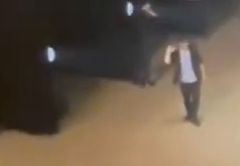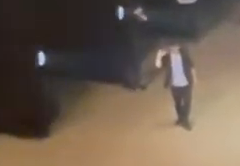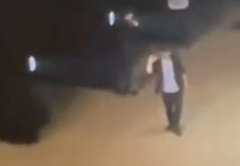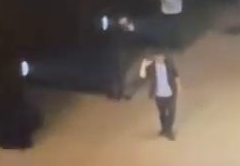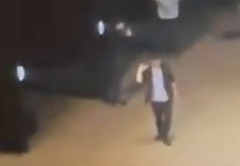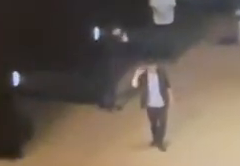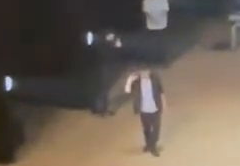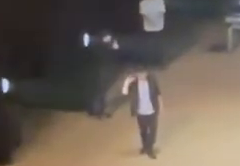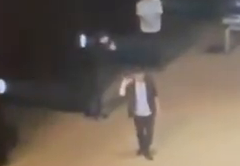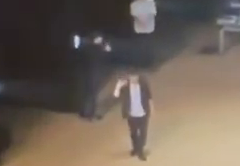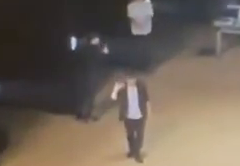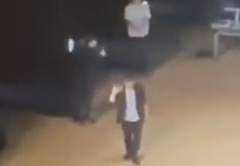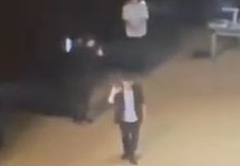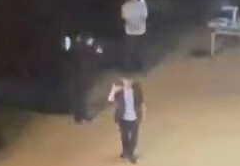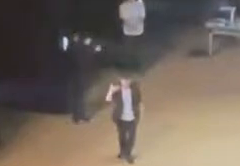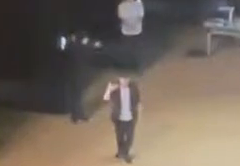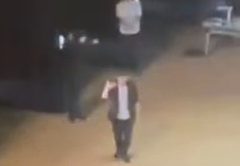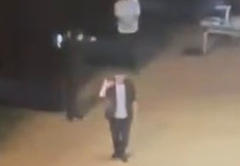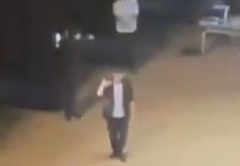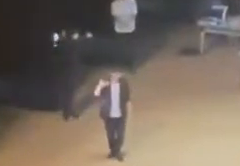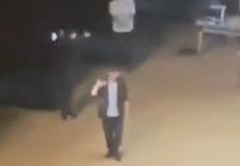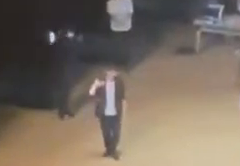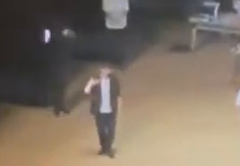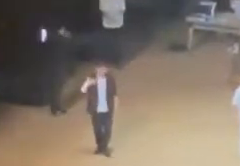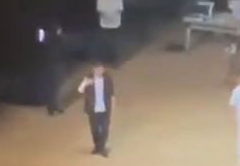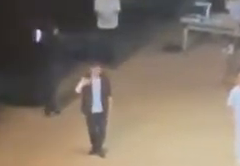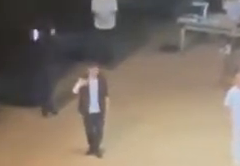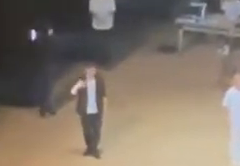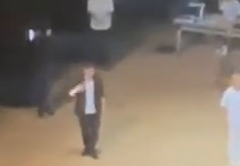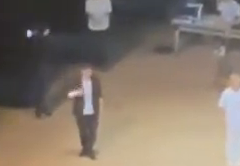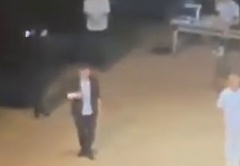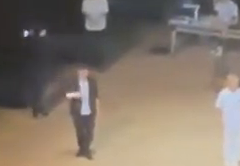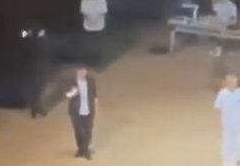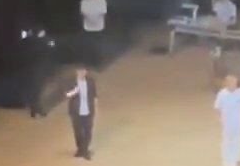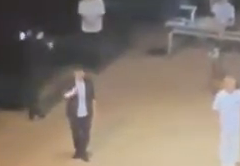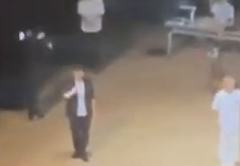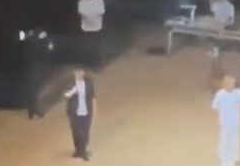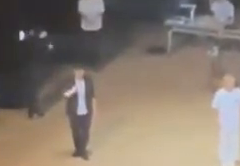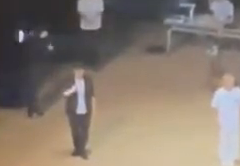あれか、電池切れ、あ、電池切れか、違う、